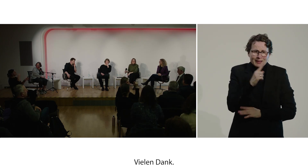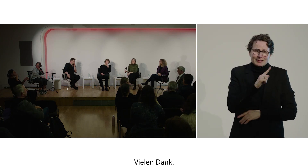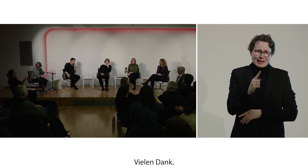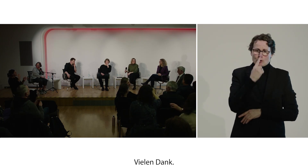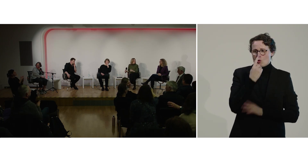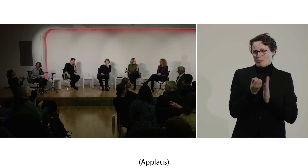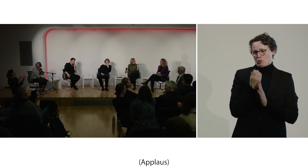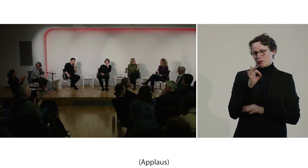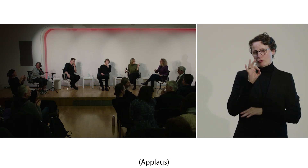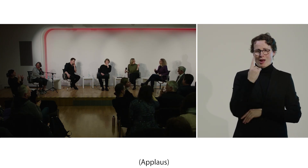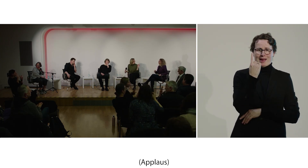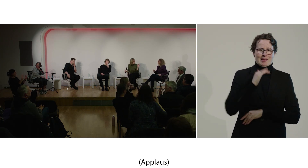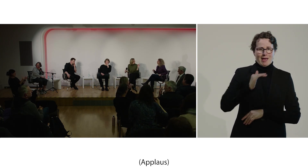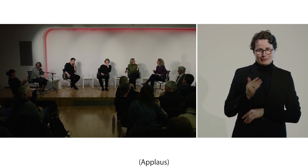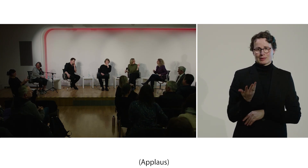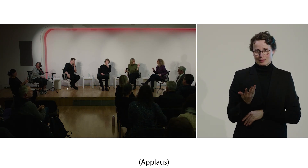Dank.